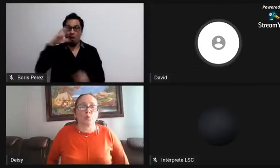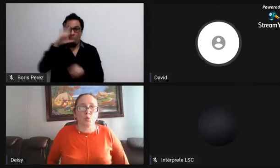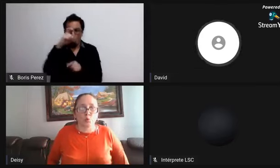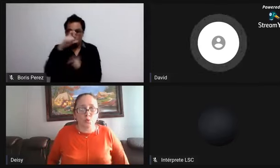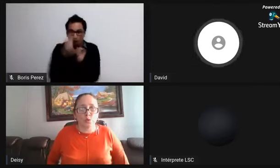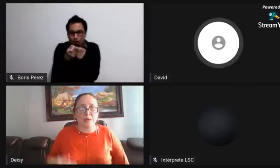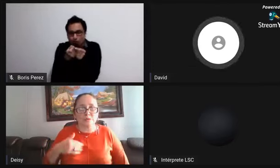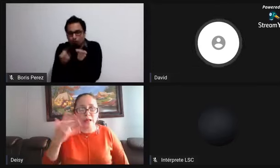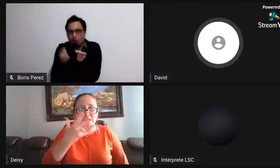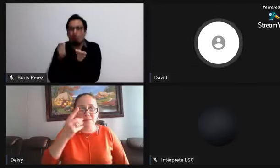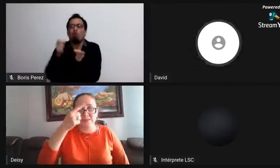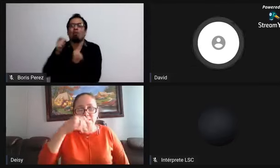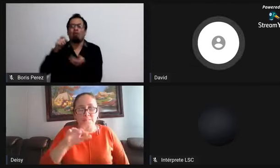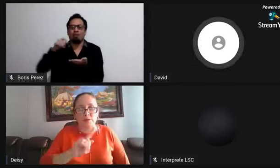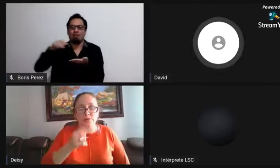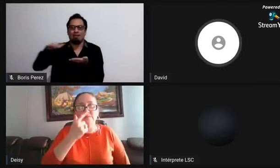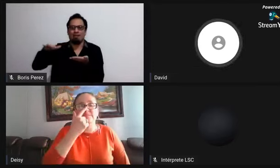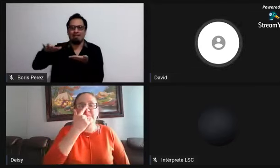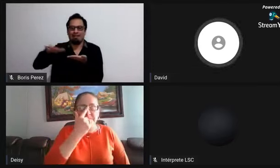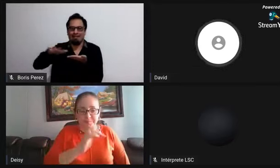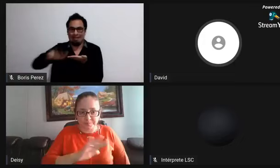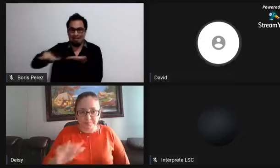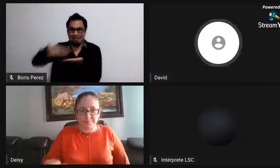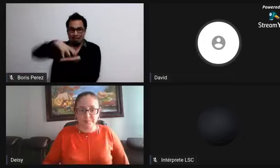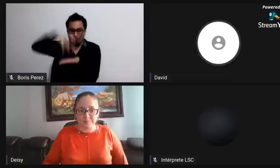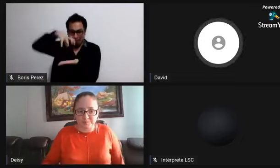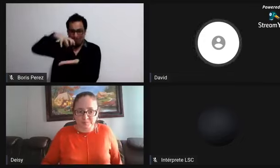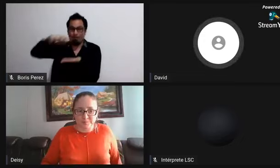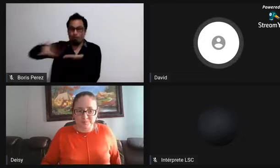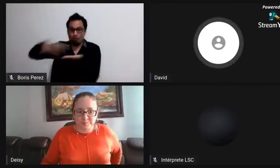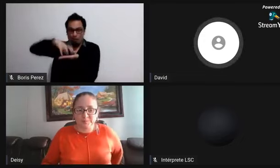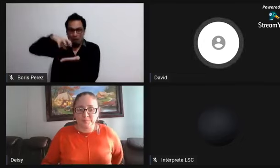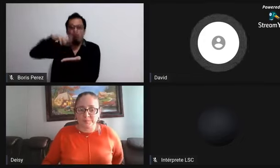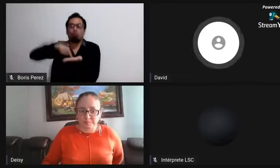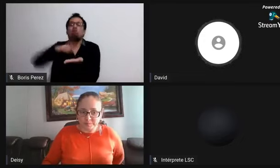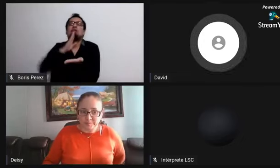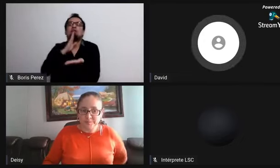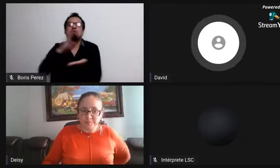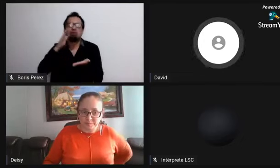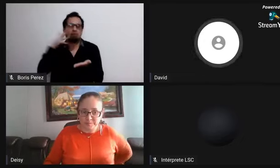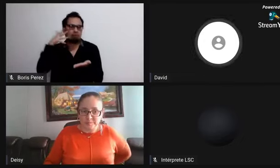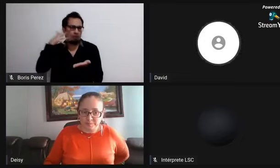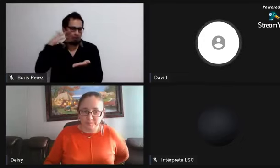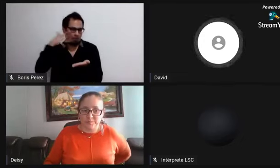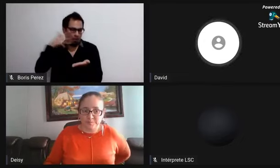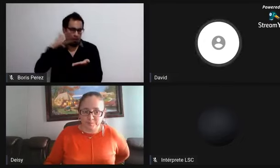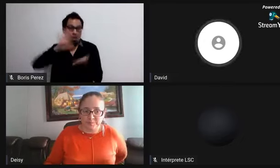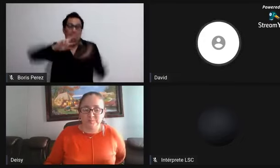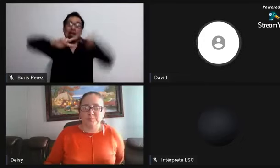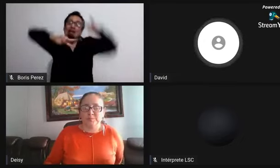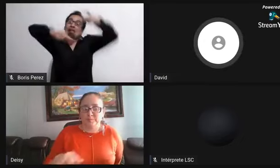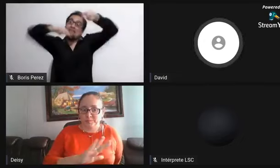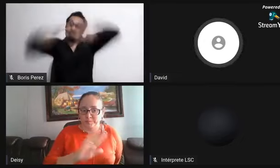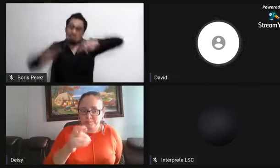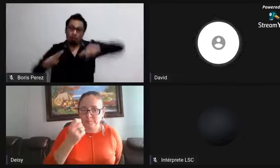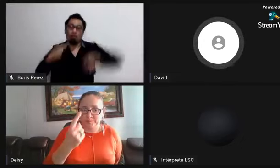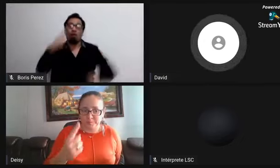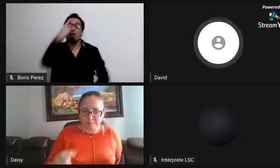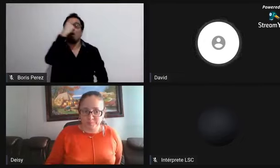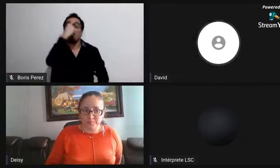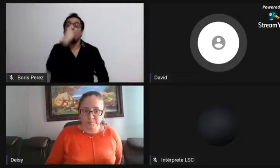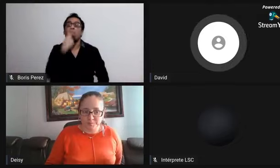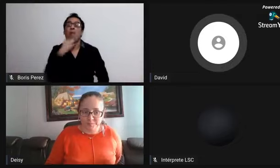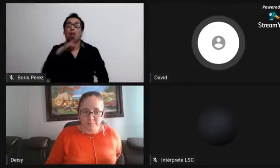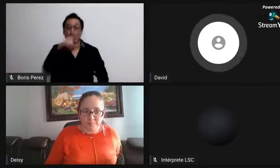en la presentación. El museo de la fotografía que yo mostré en la presentación está ubicado en Cúcuta, específicamente en el municipio de Villa del